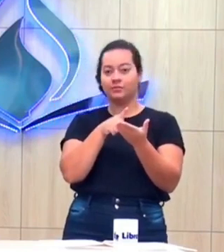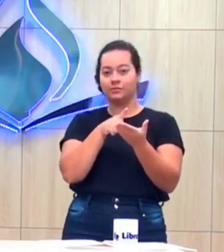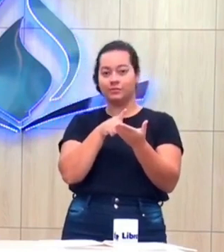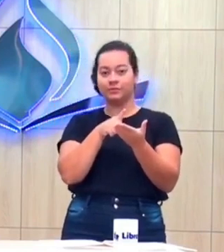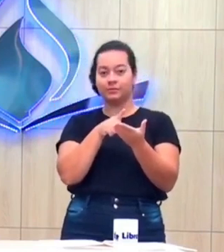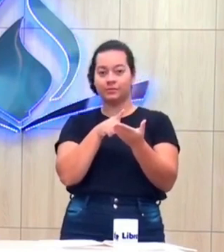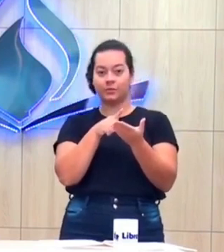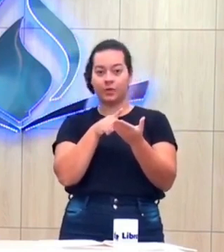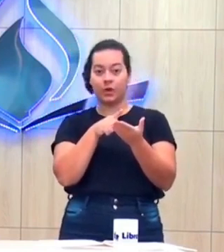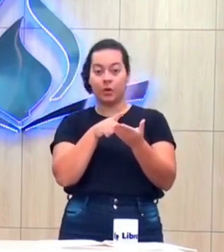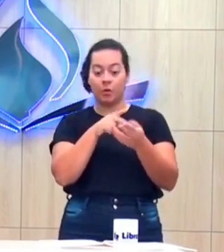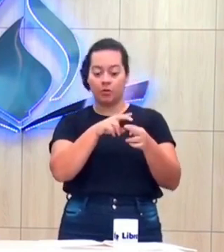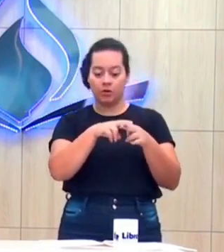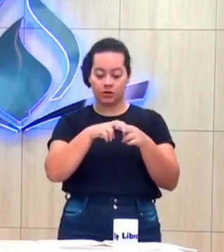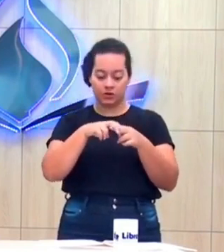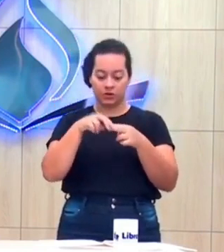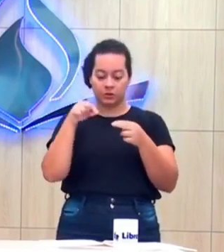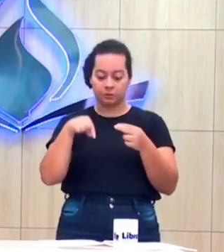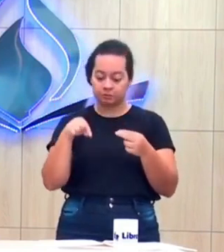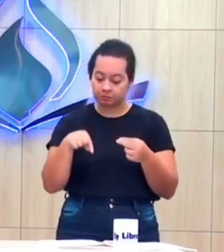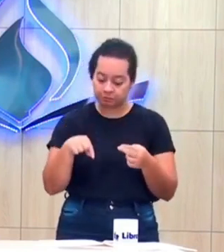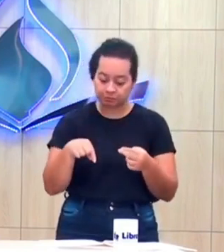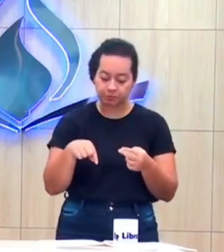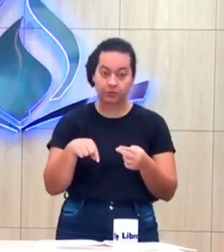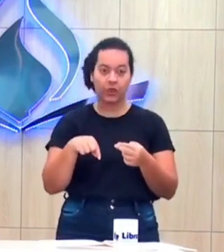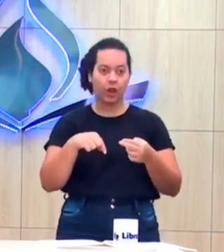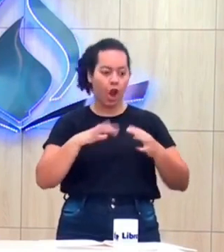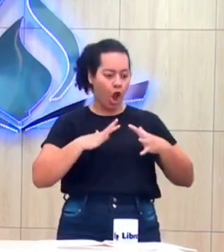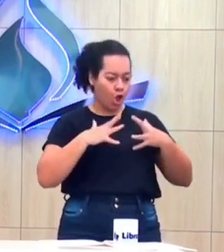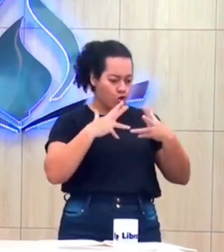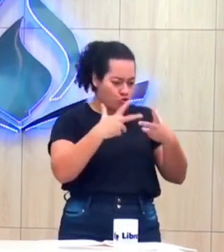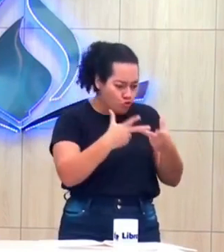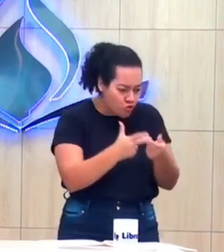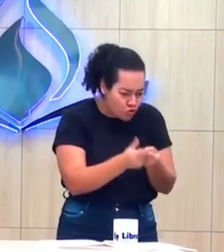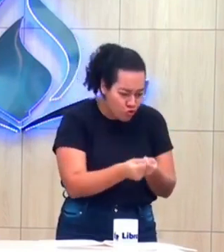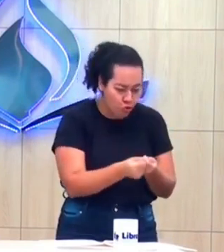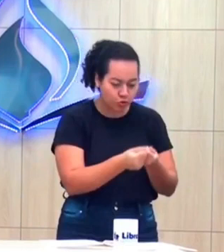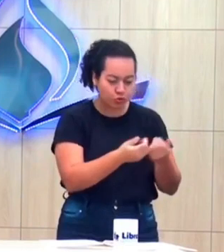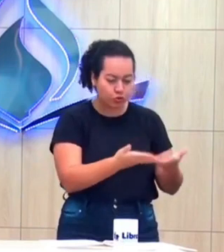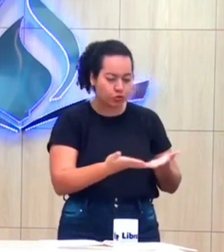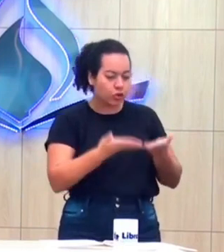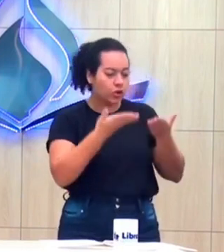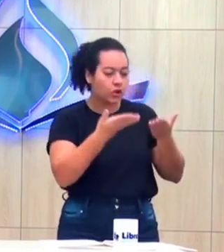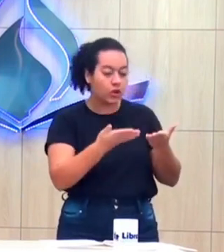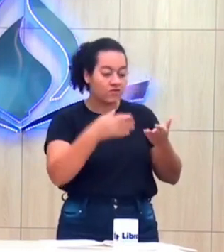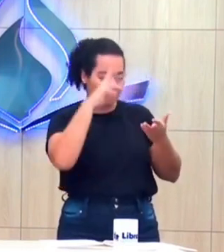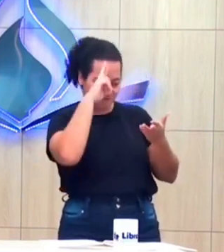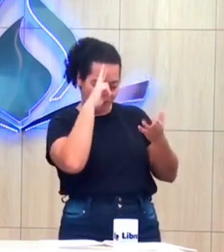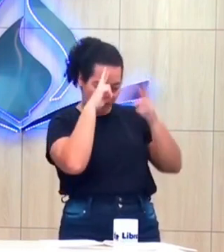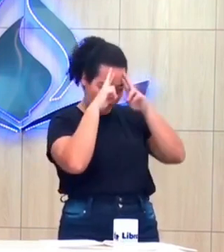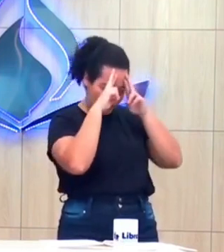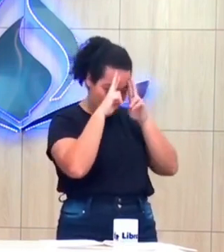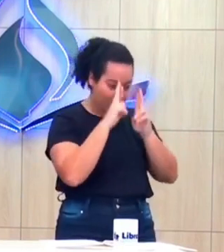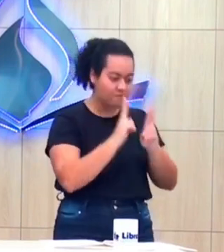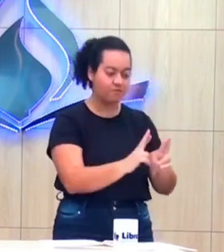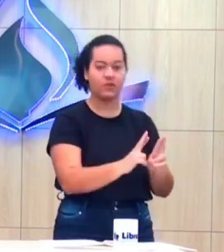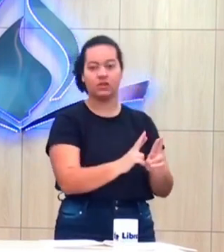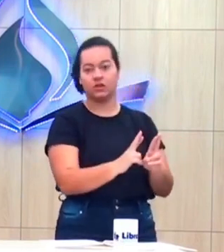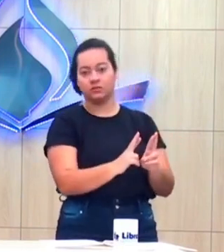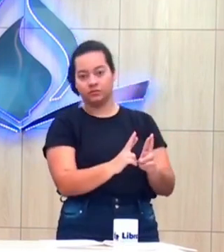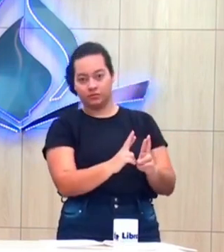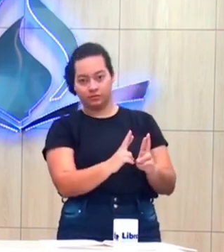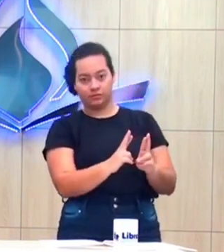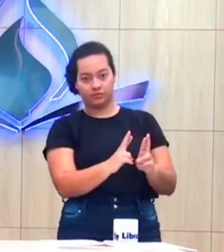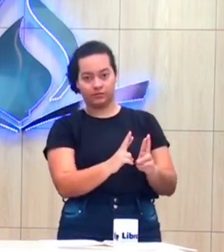Inclusive, aqui está dizendo que todos são dignos de respeito. E nós sabemos